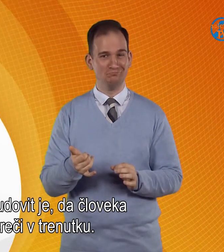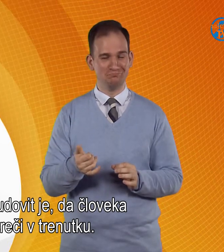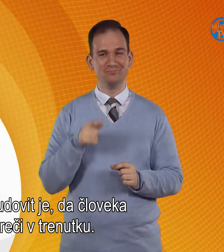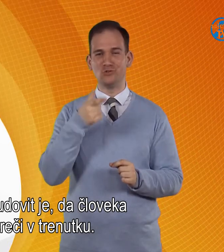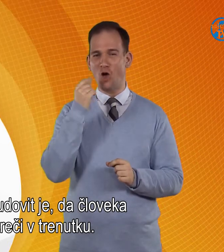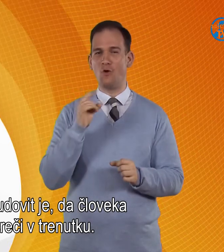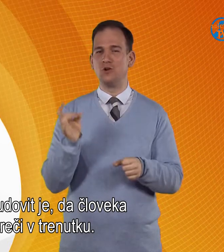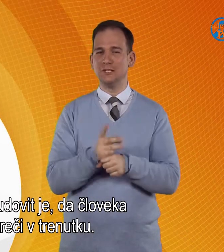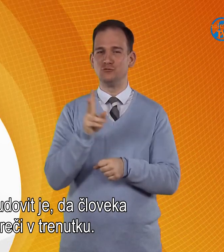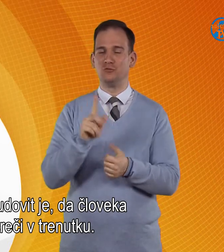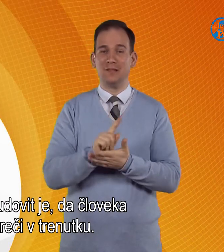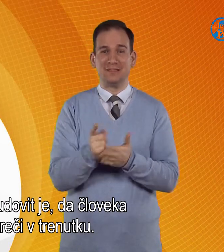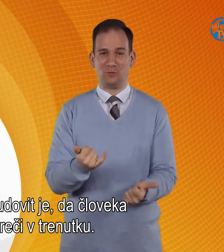človeka osreči v trenutku.